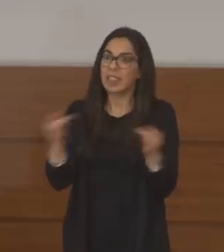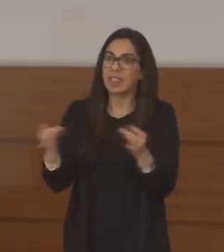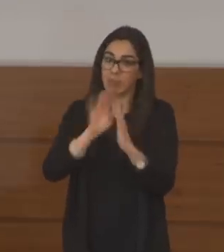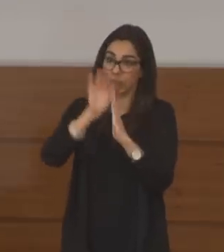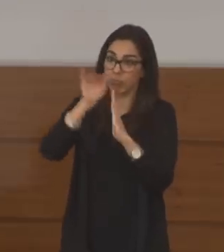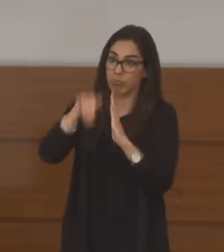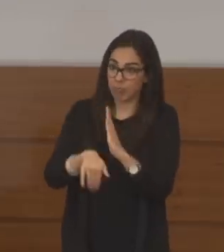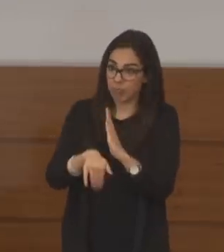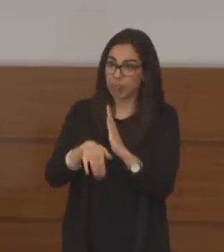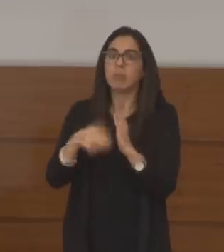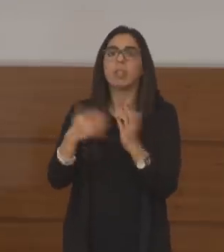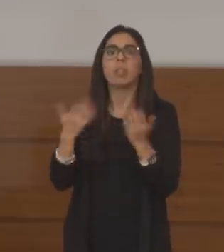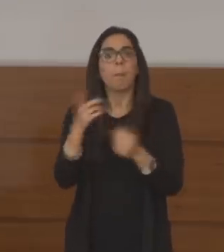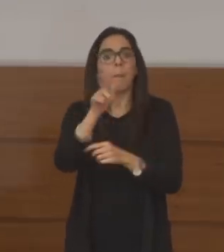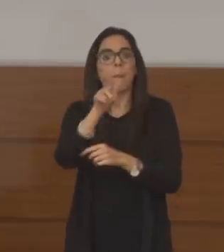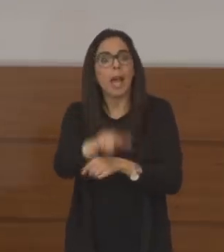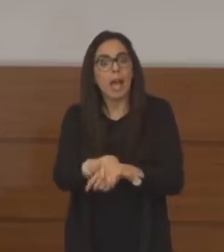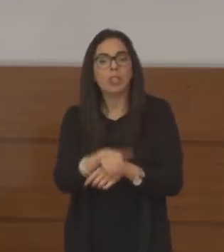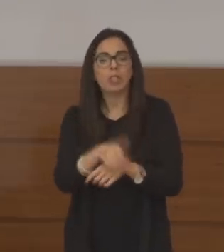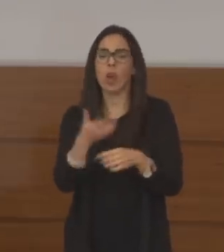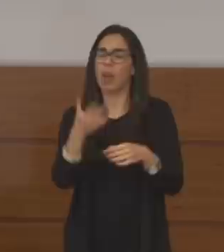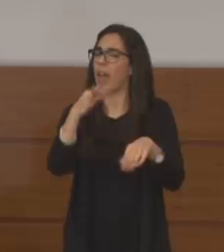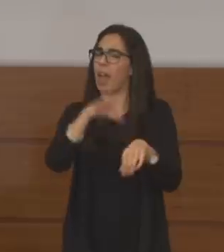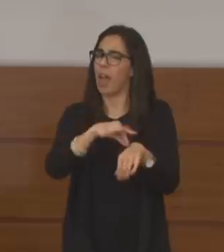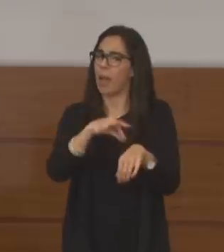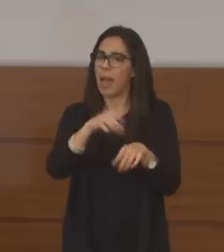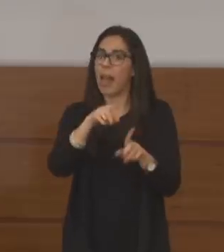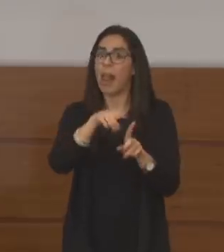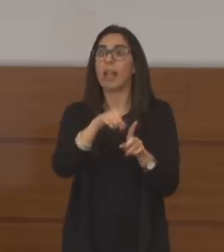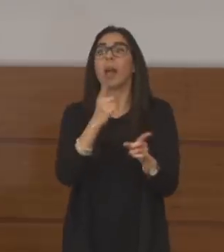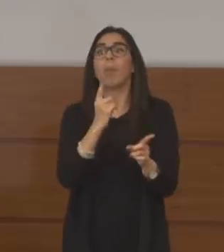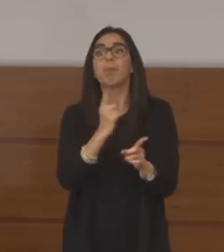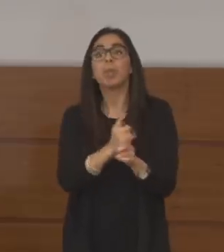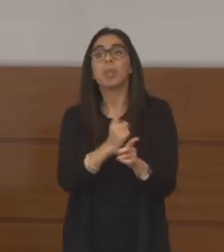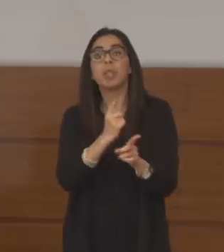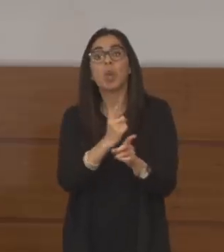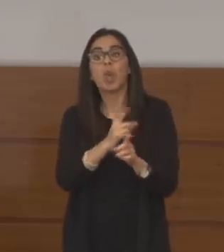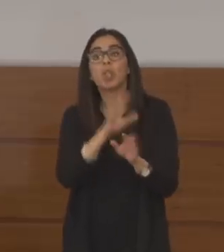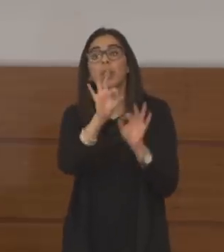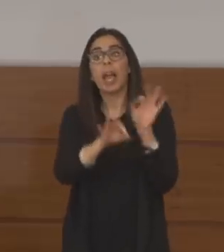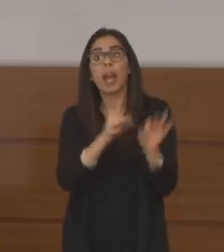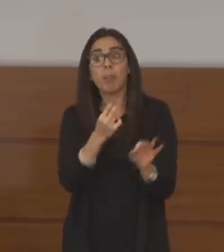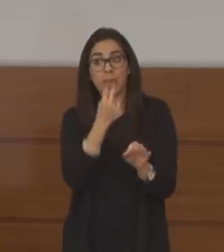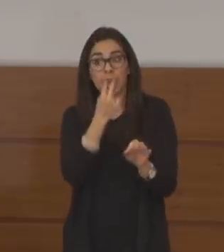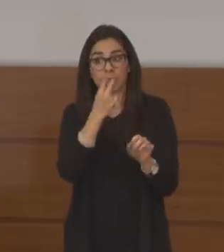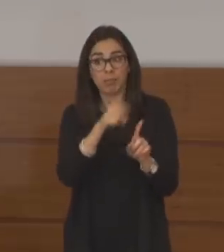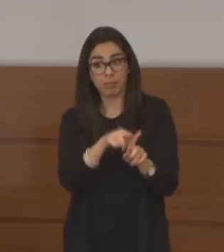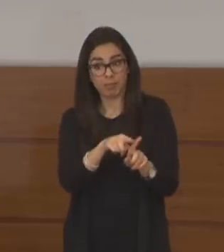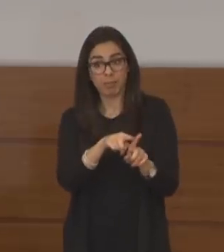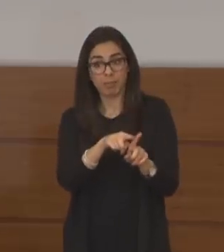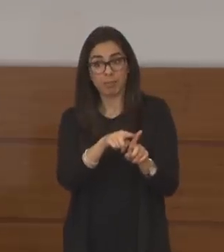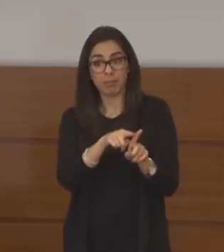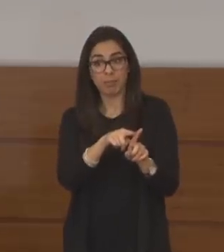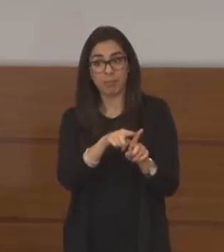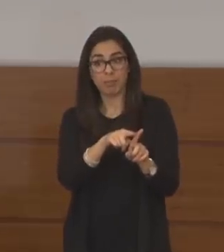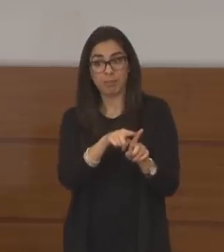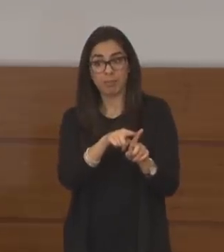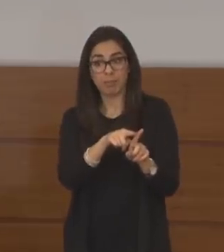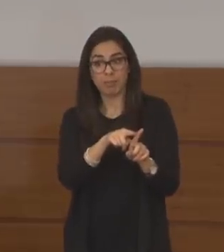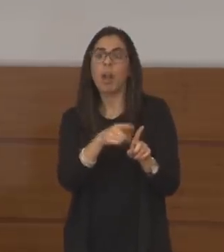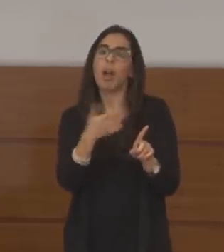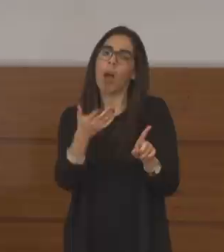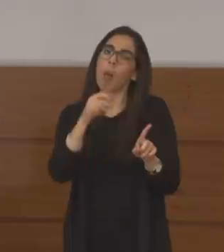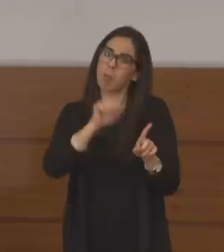ammala e necessita di una terapia ventilatoria di un supporto ventilatorio di